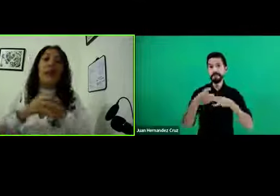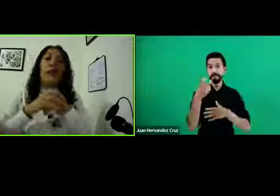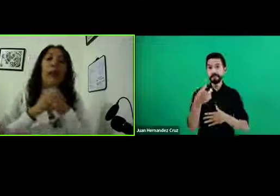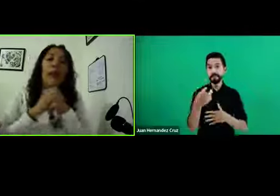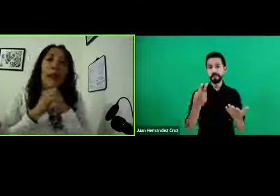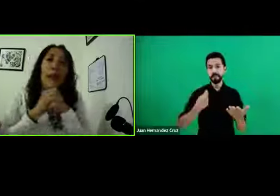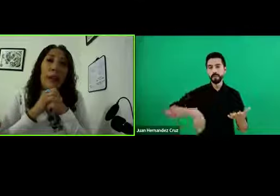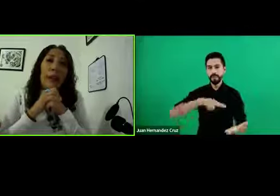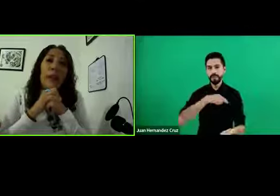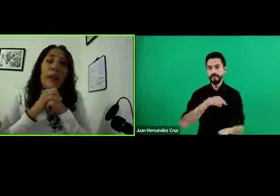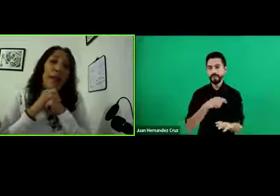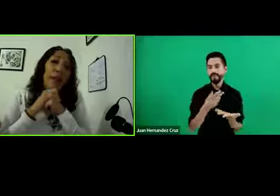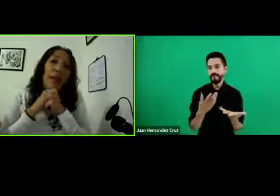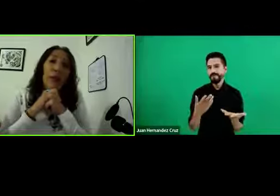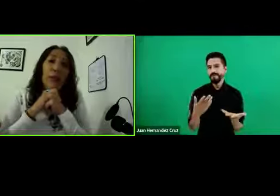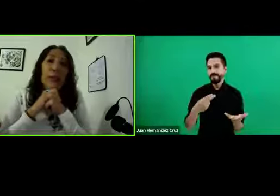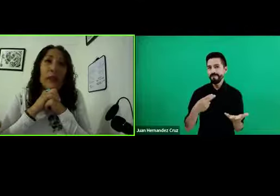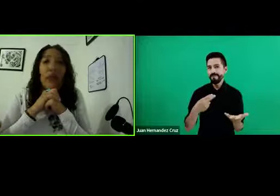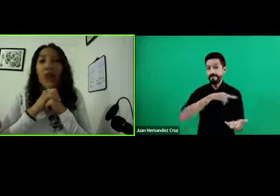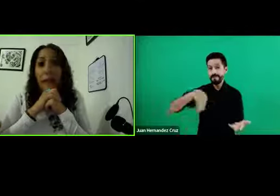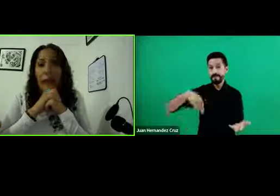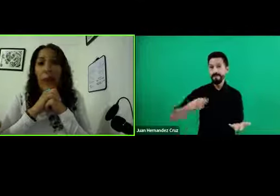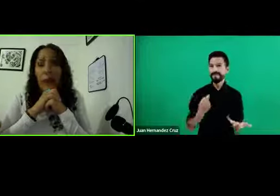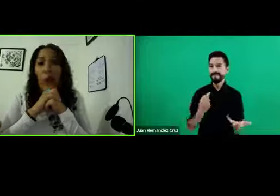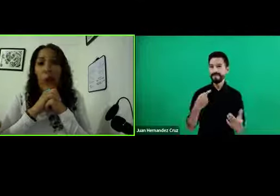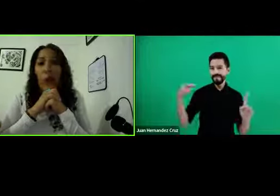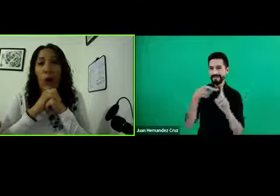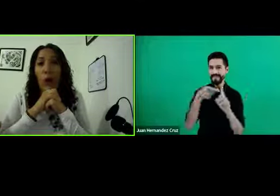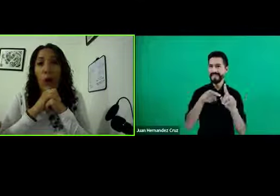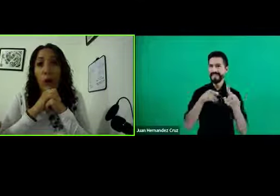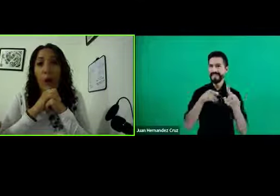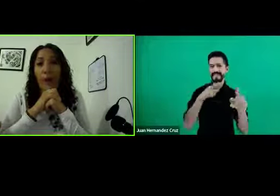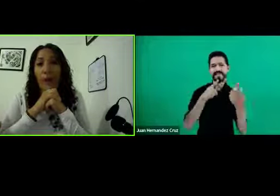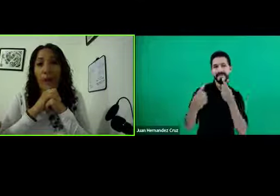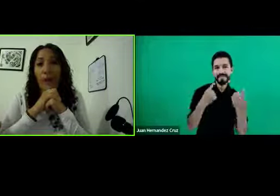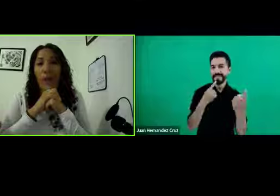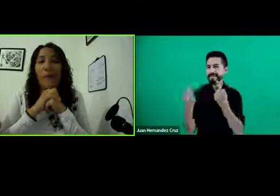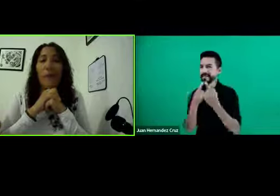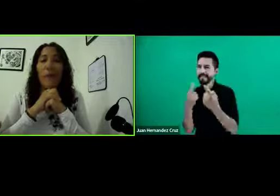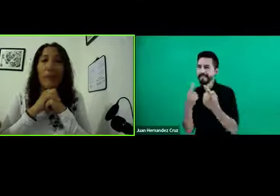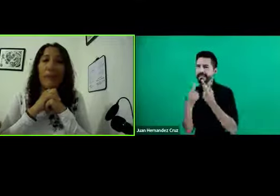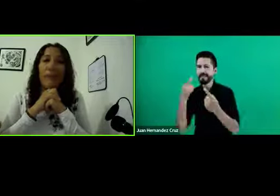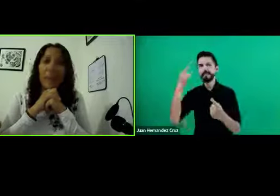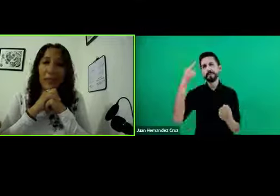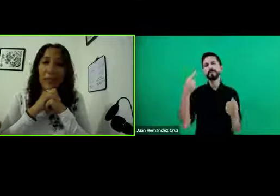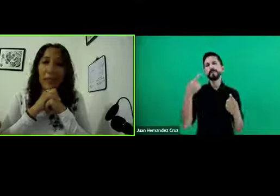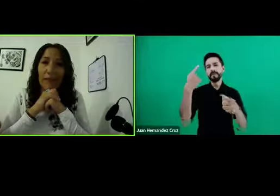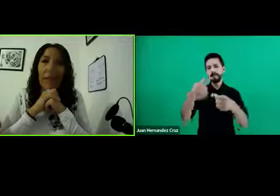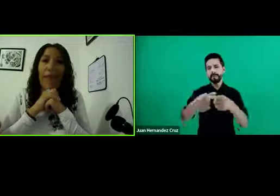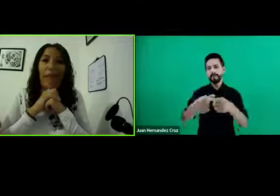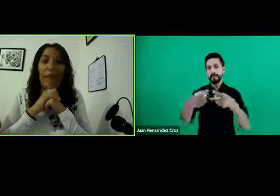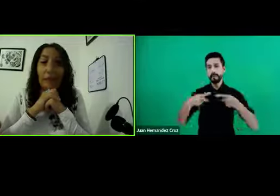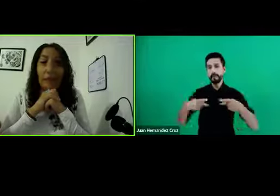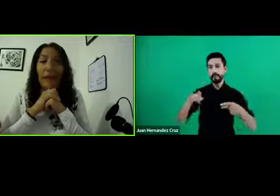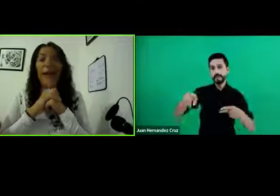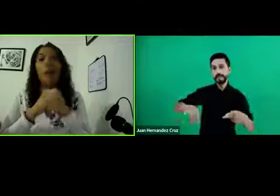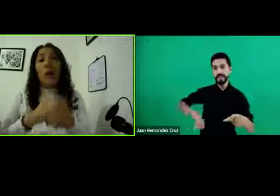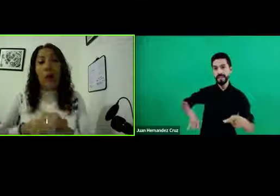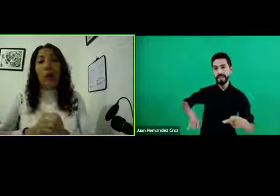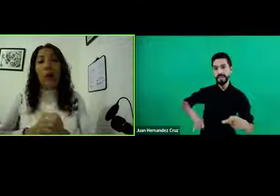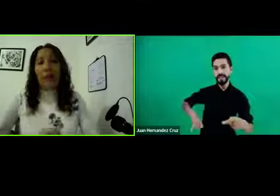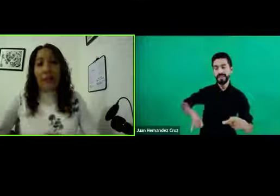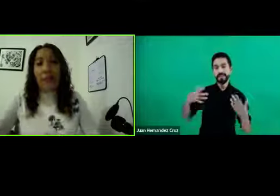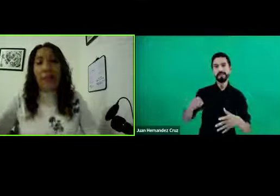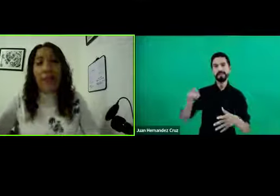nosotros estaremos trabajando, estaremos charlando con una persona muy interesante que trabaja